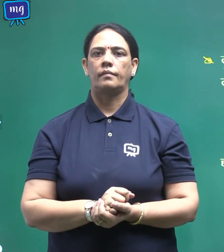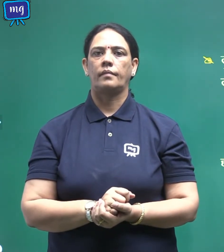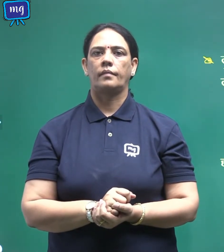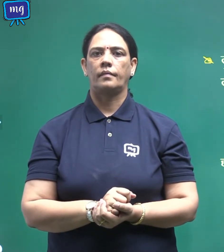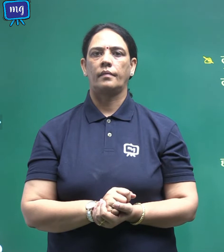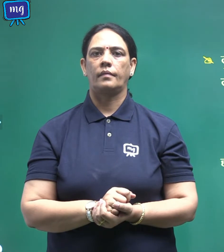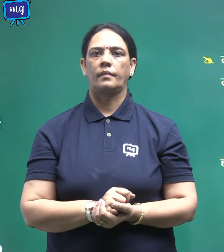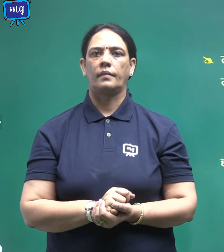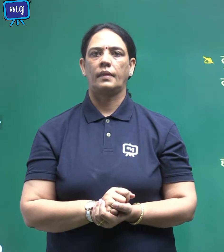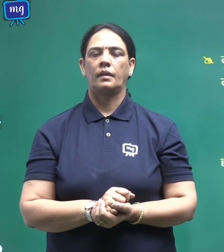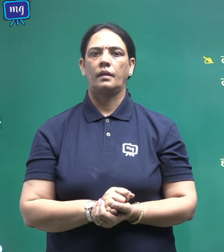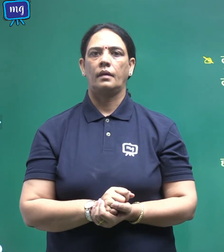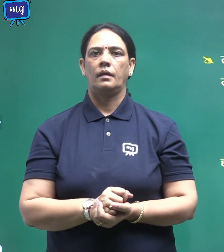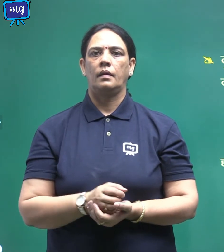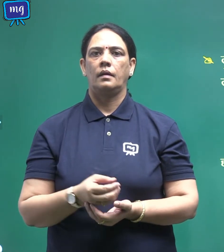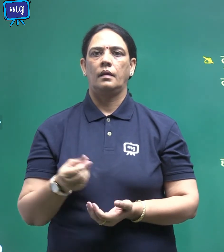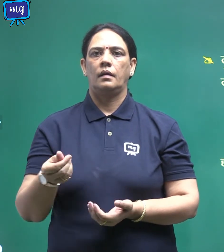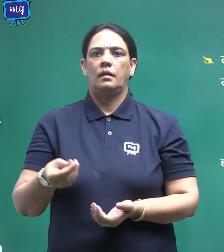लाभ प्रतिशत